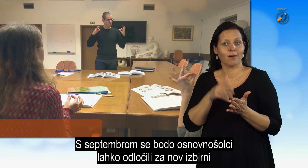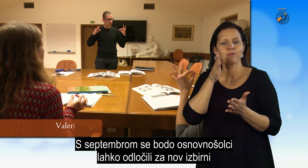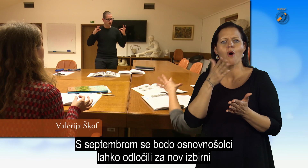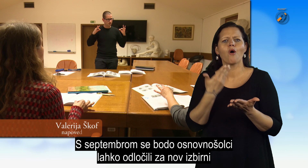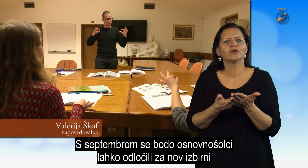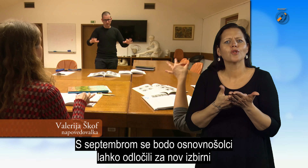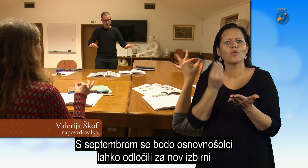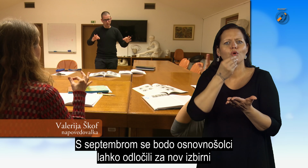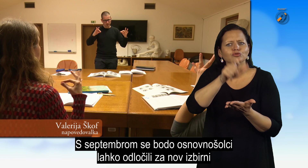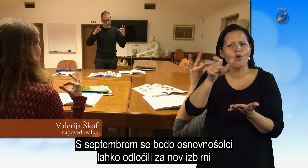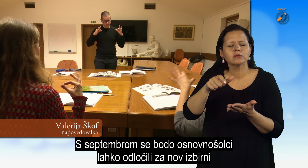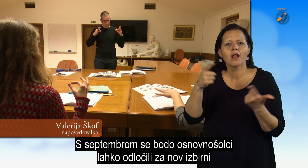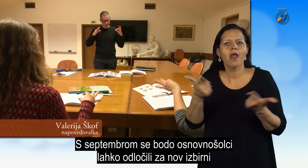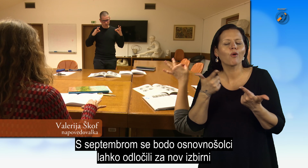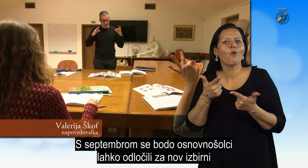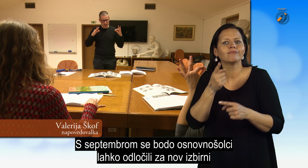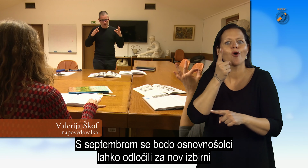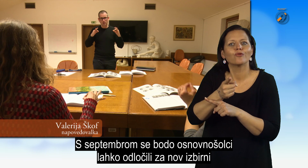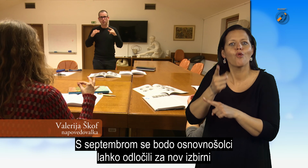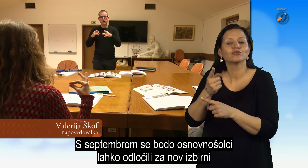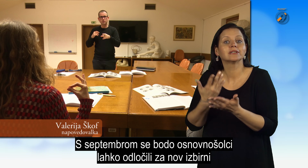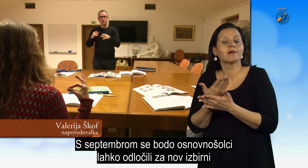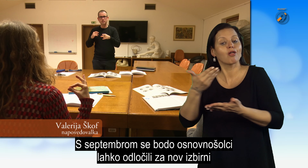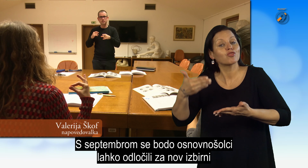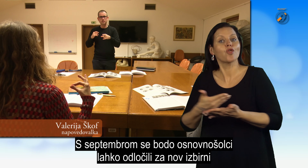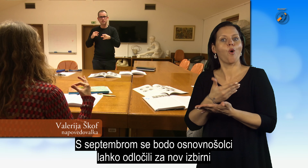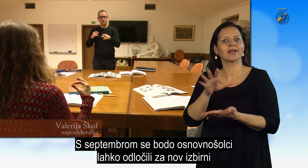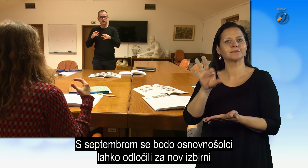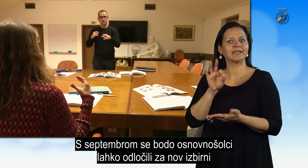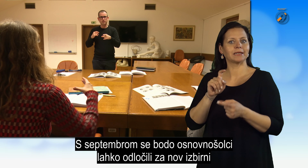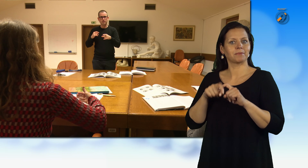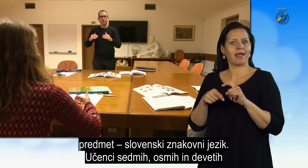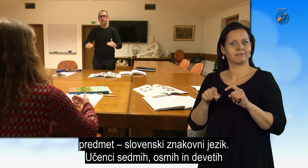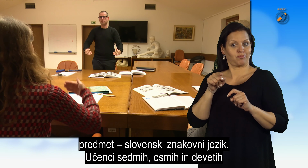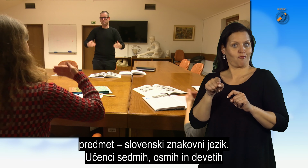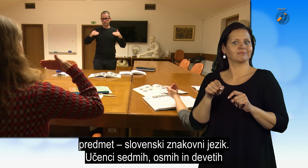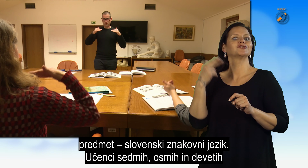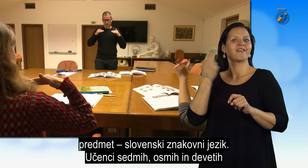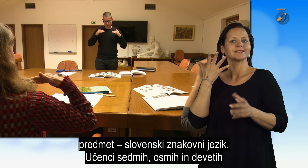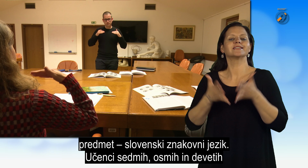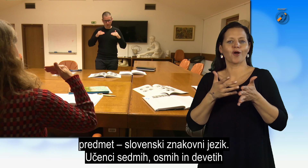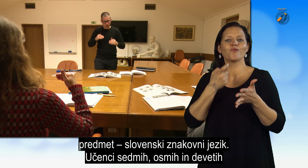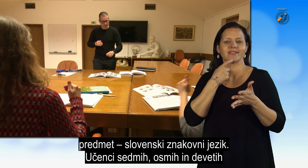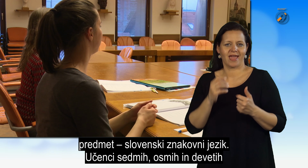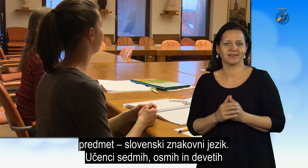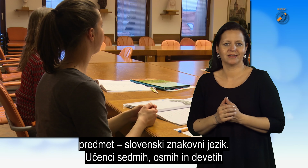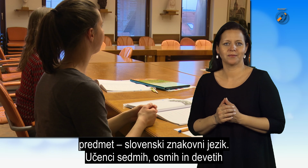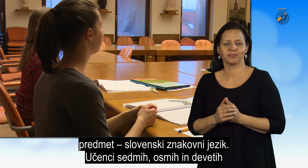septembrom se bodo osnovnošolci lahko odločili za nov izbirni predmet – slovenski znakovni